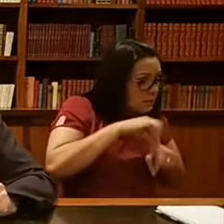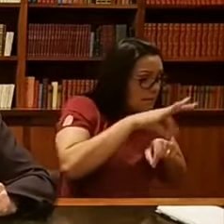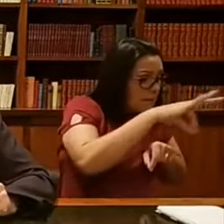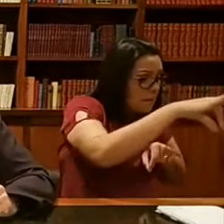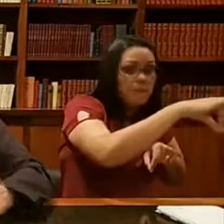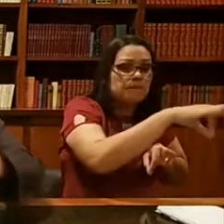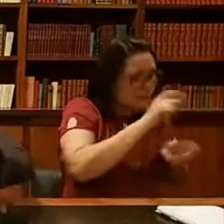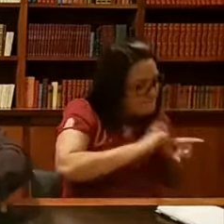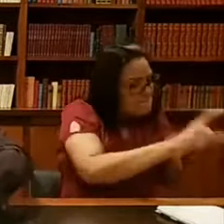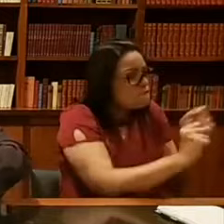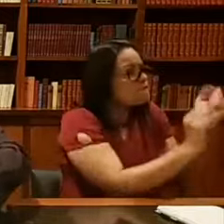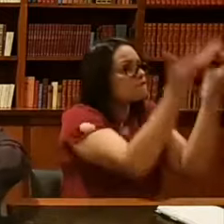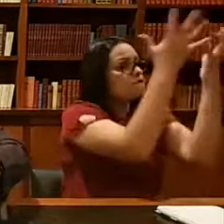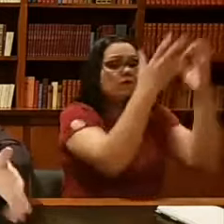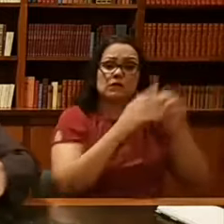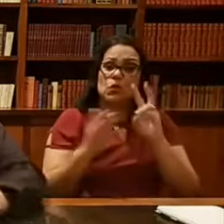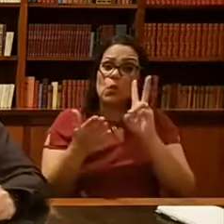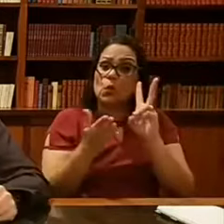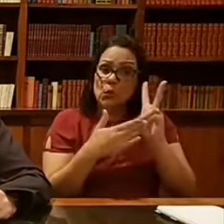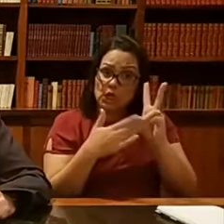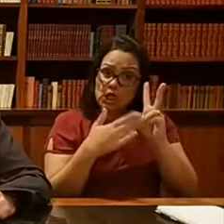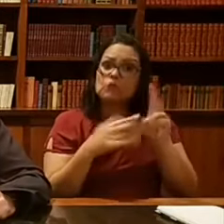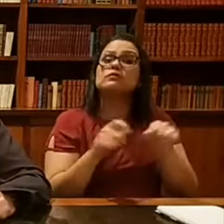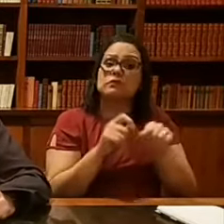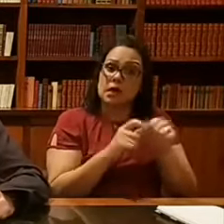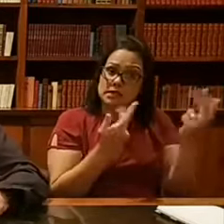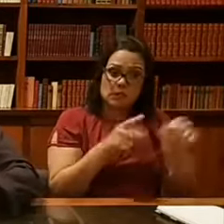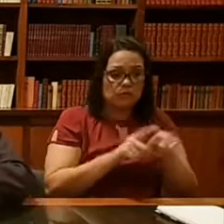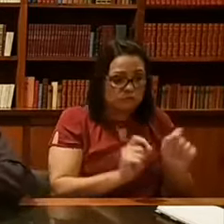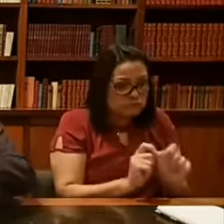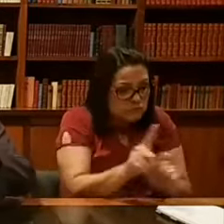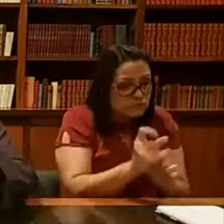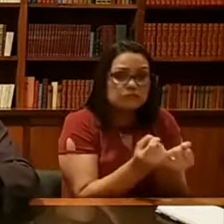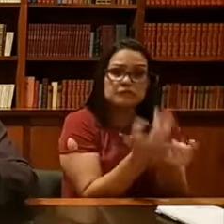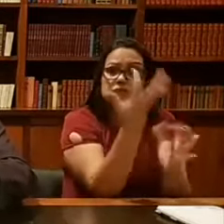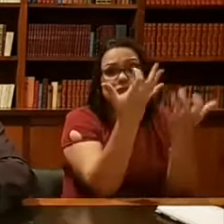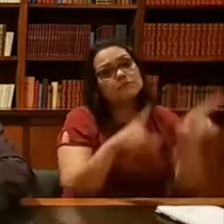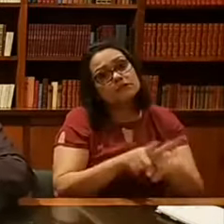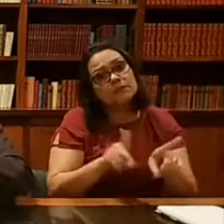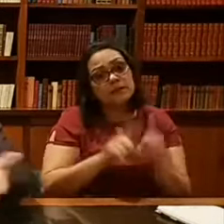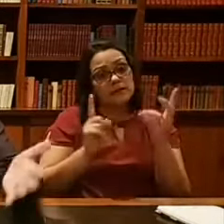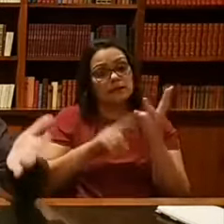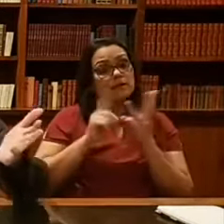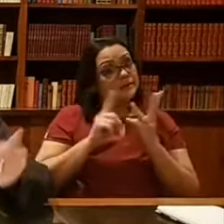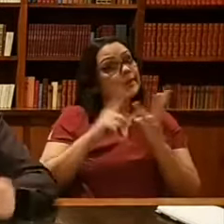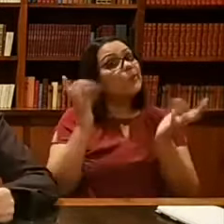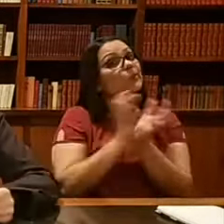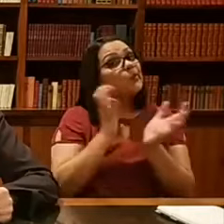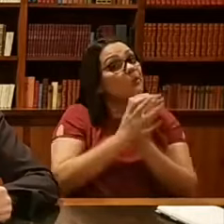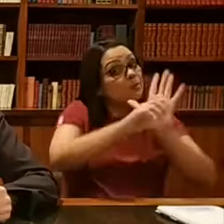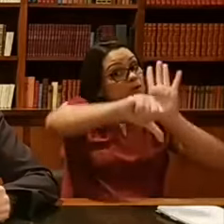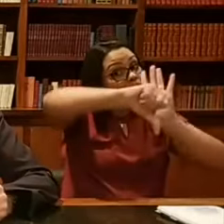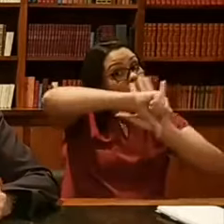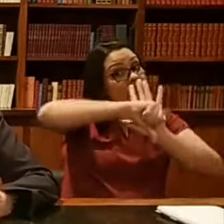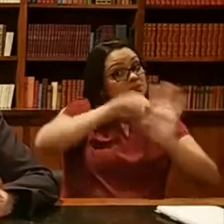tocante à sobrevivência, o índio faz a mesma coisa. Tem aqueles que fazem de forma criminosa também.